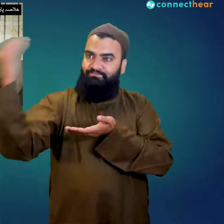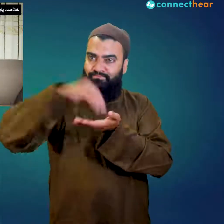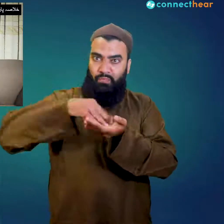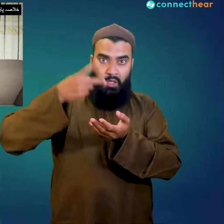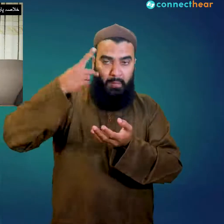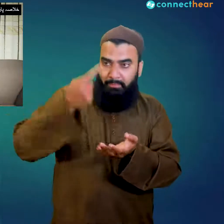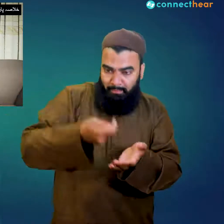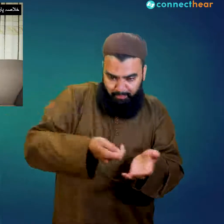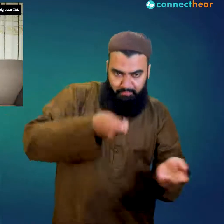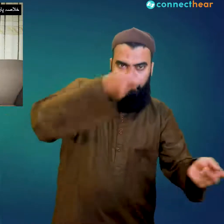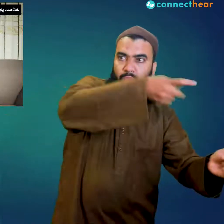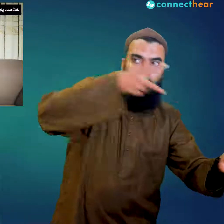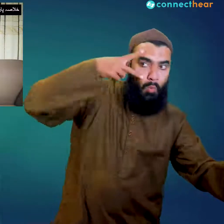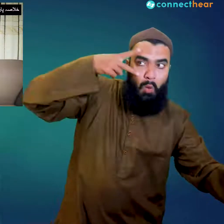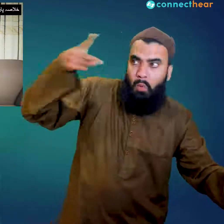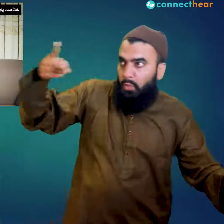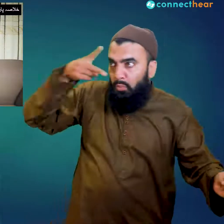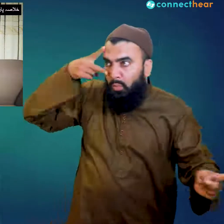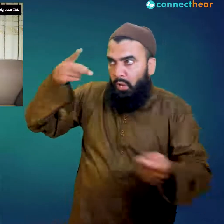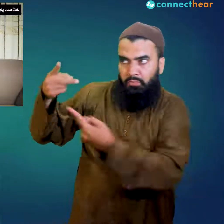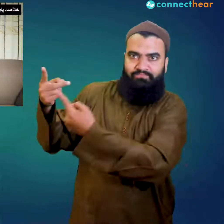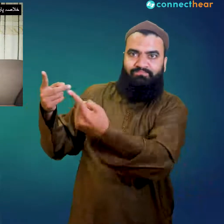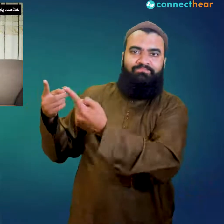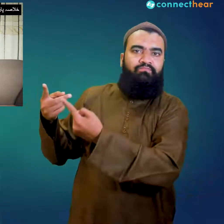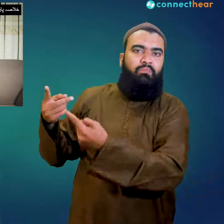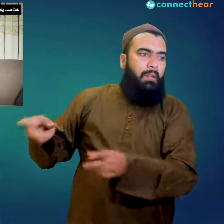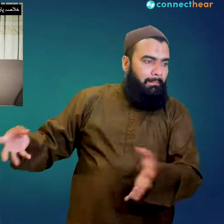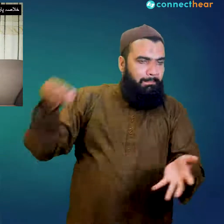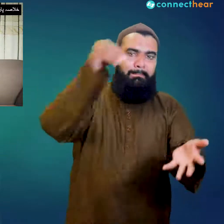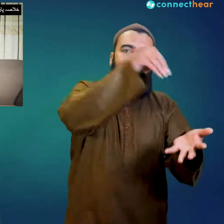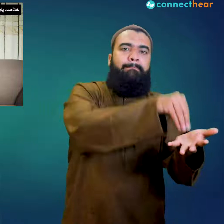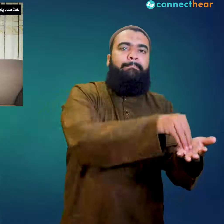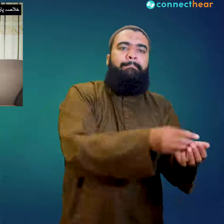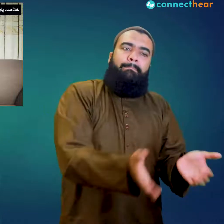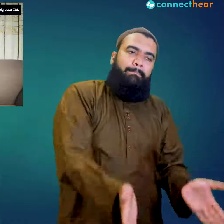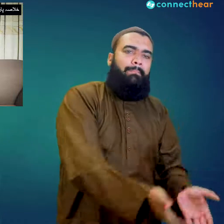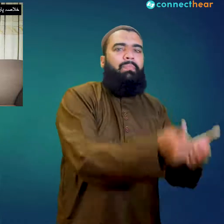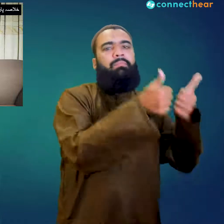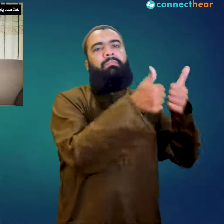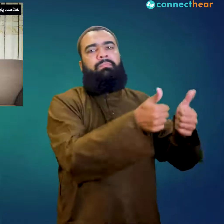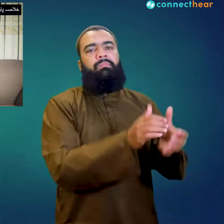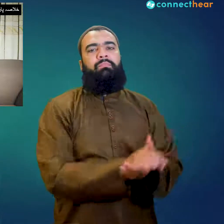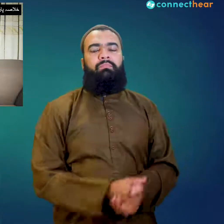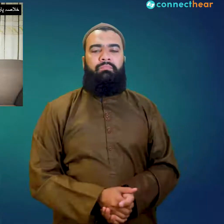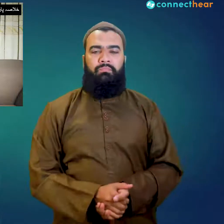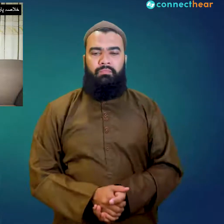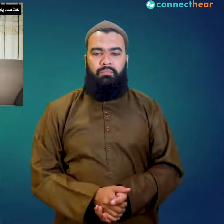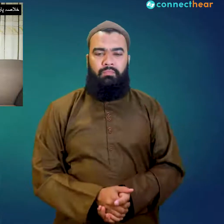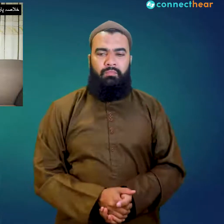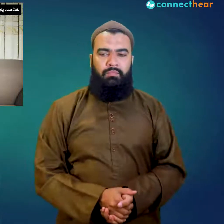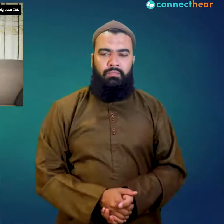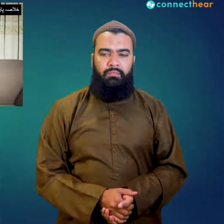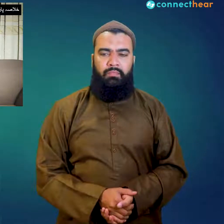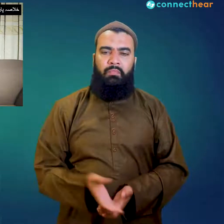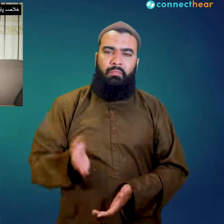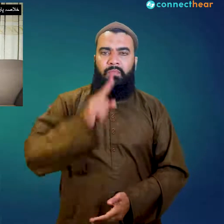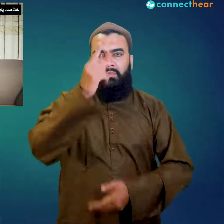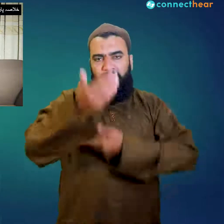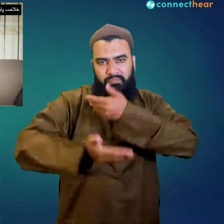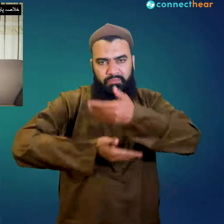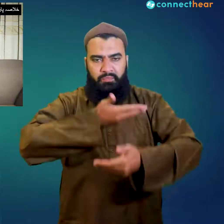10 میں فرمایا گیا ان الذین یأکلون اموال الیتامی ظلما، یتیم کا